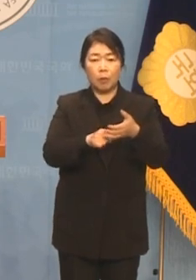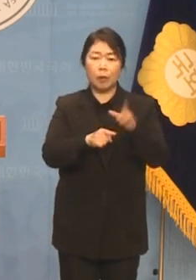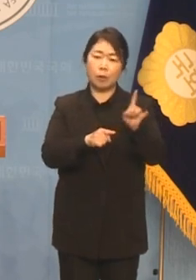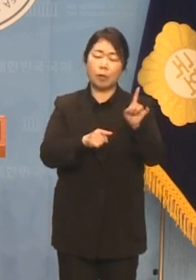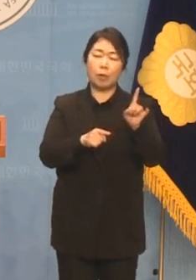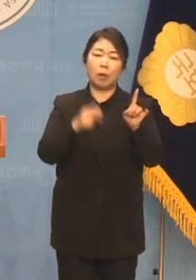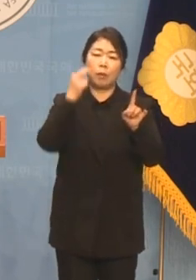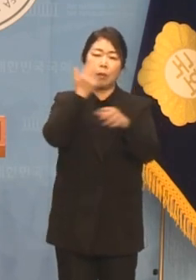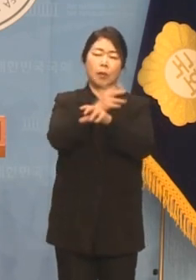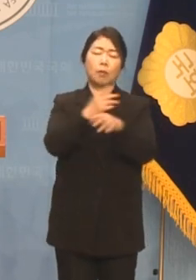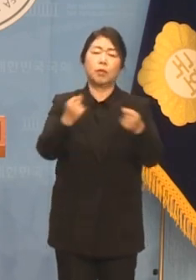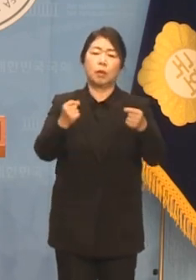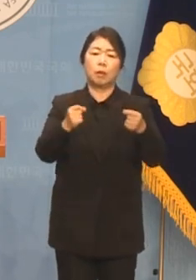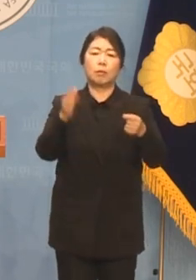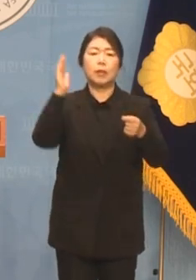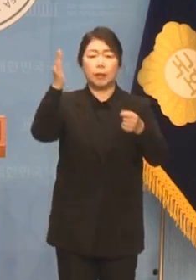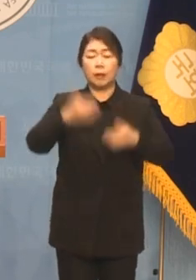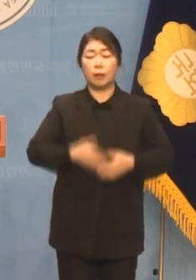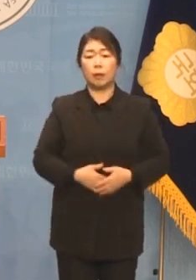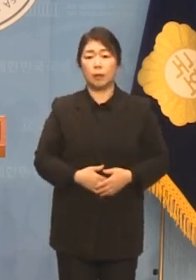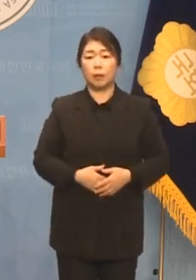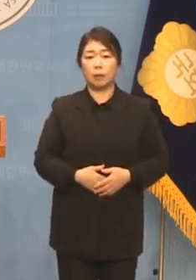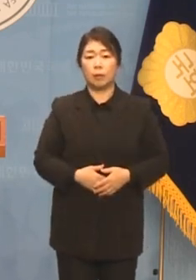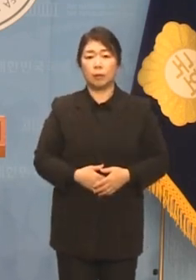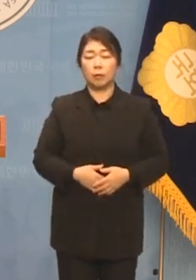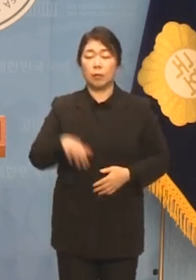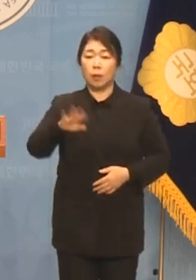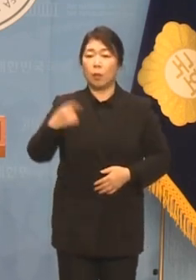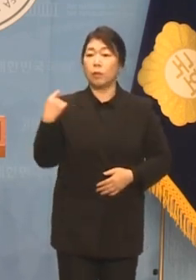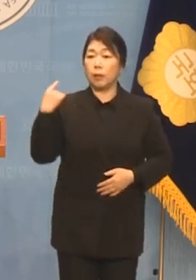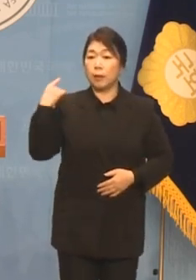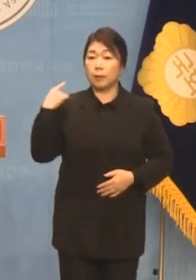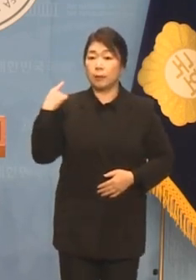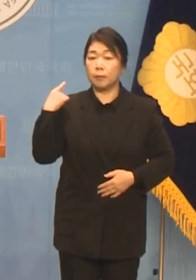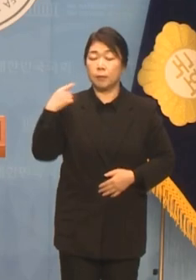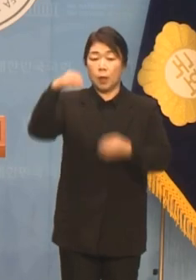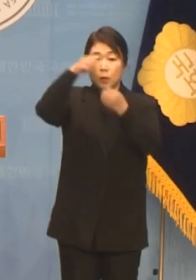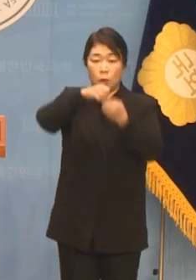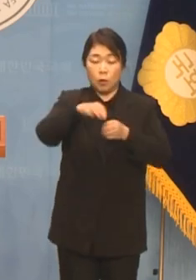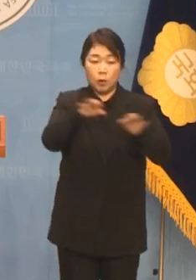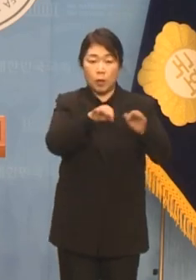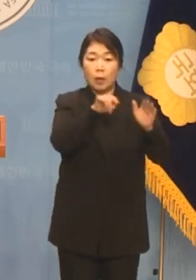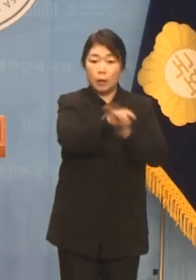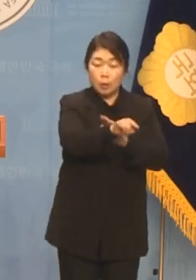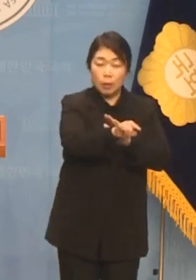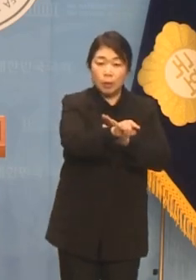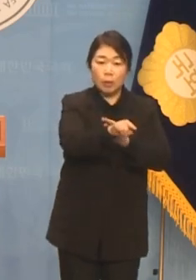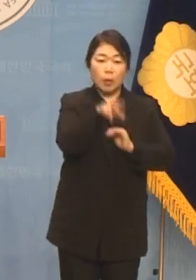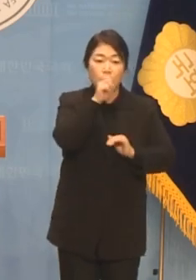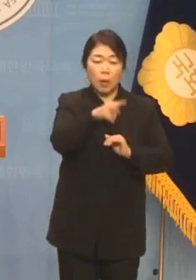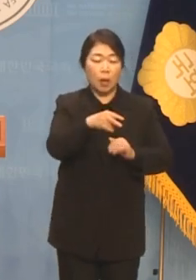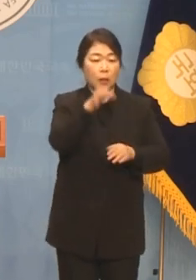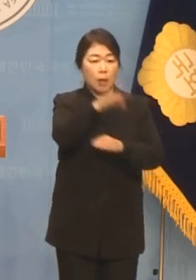농담처럼 만 얘기해요 농담처럼 그런데 어저께 제가 전통시장에 가가지고를